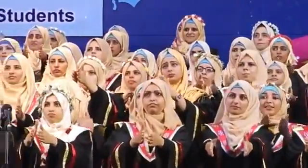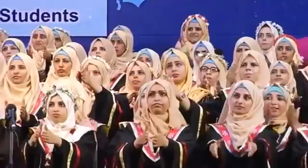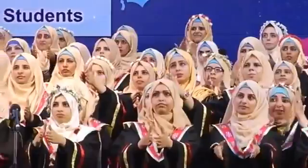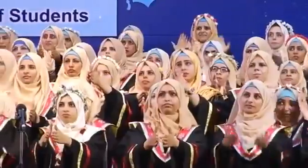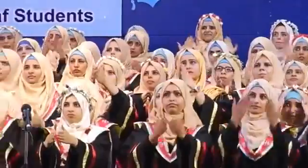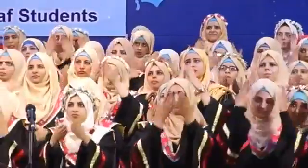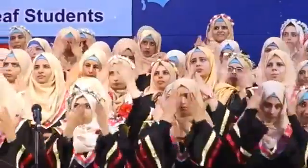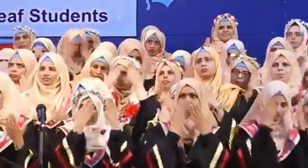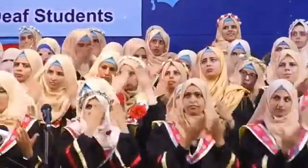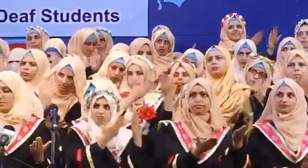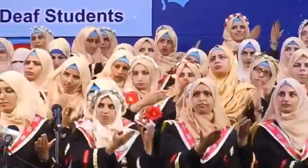لبيك شامخة